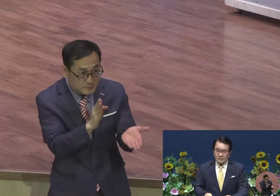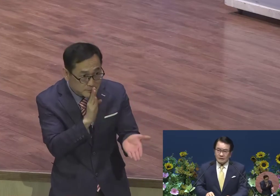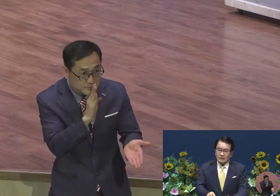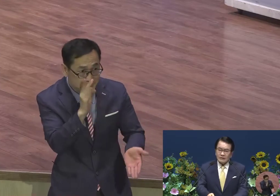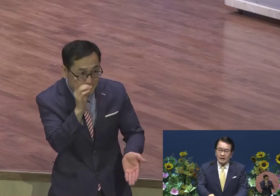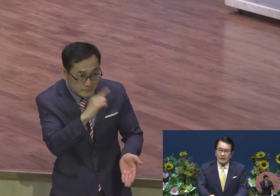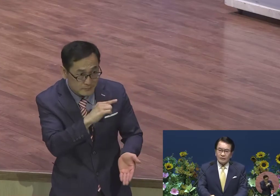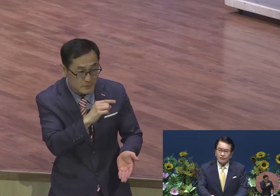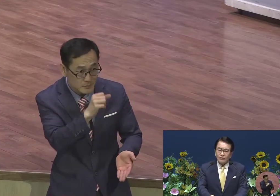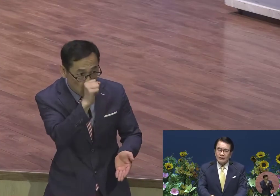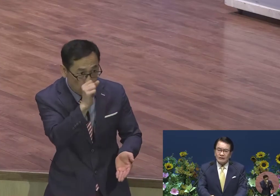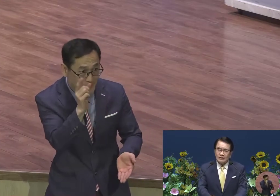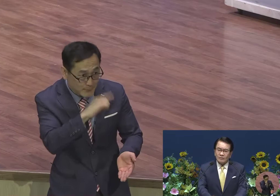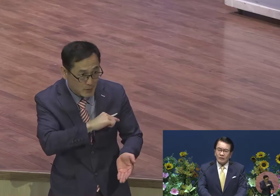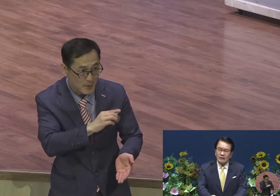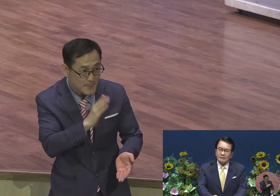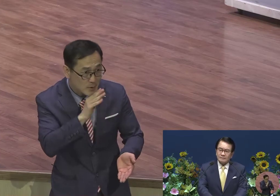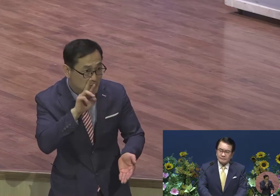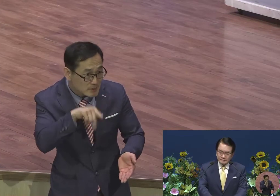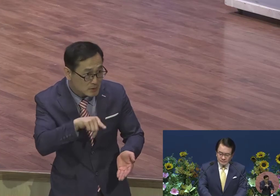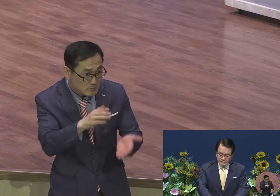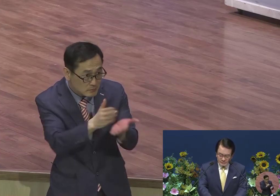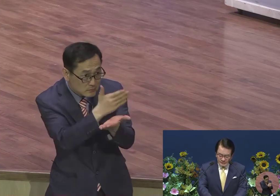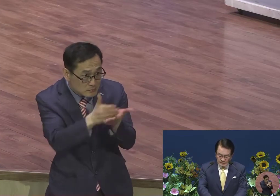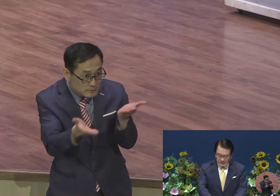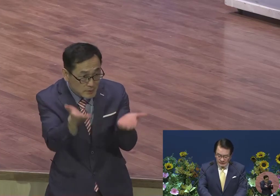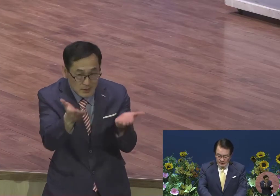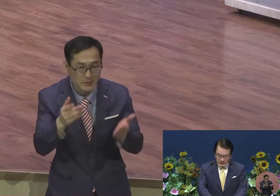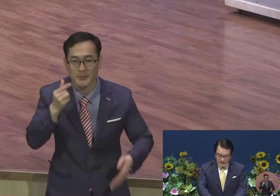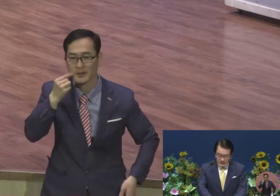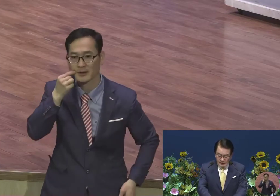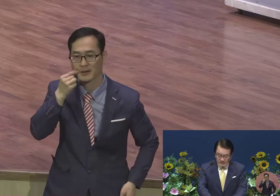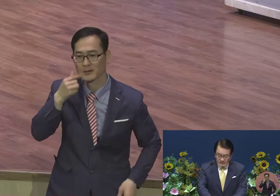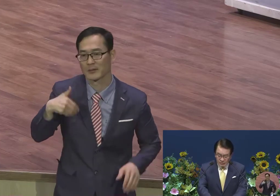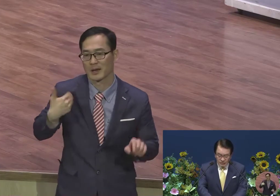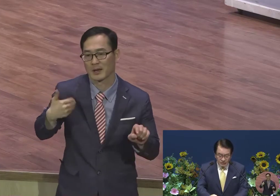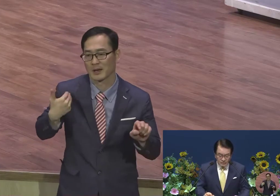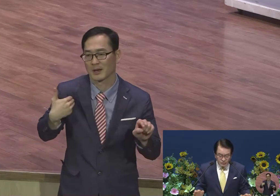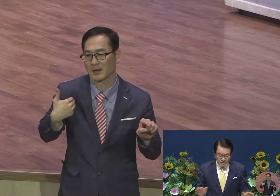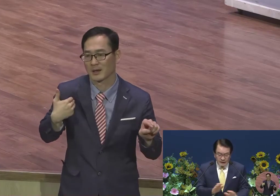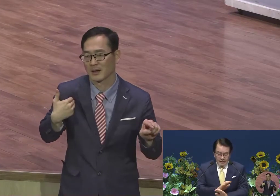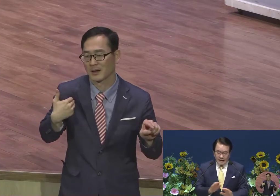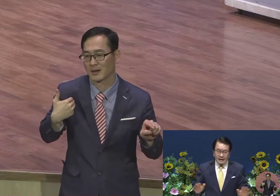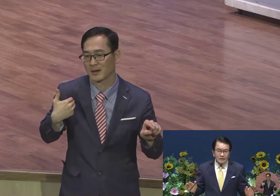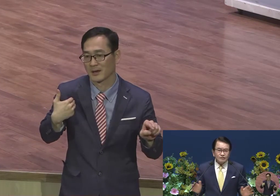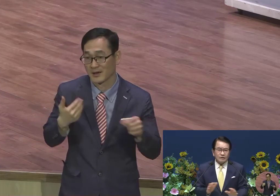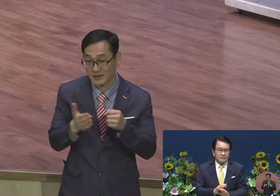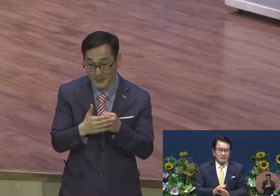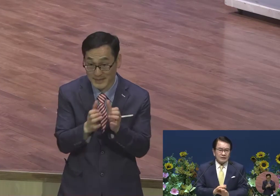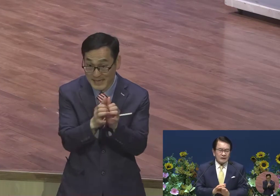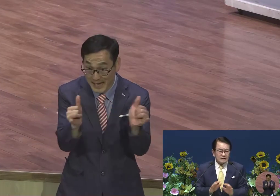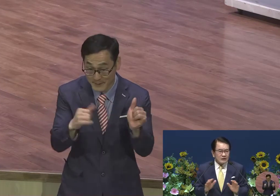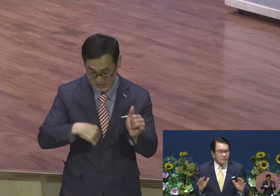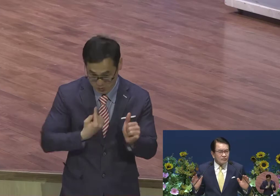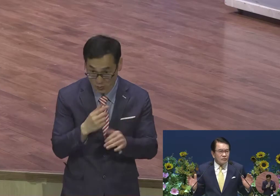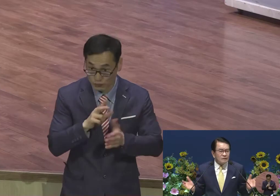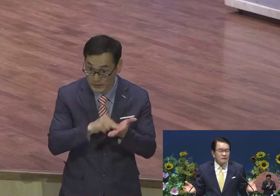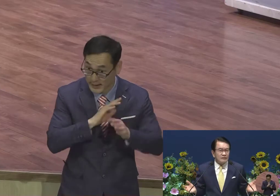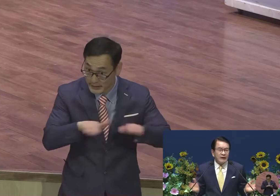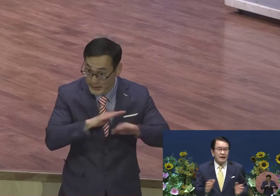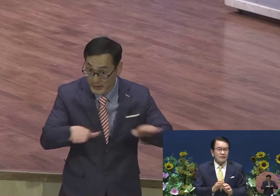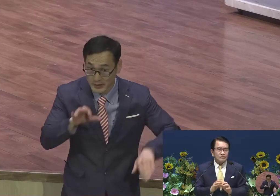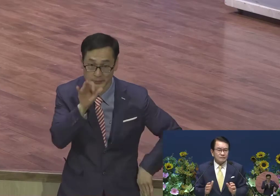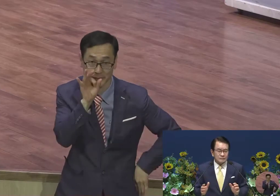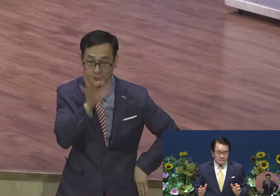그래서 인간의 유일한 길을 몰라요 그래서 인간 스스로 이런 문제를 해결할 수가 없어요 절대로